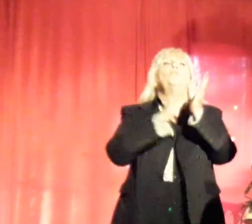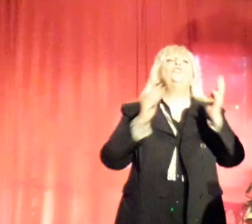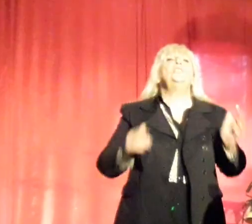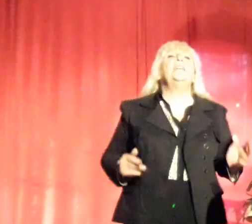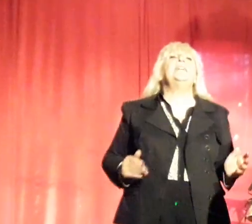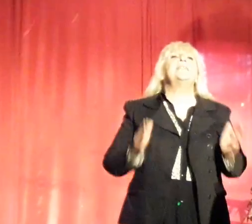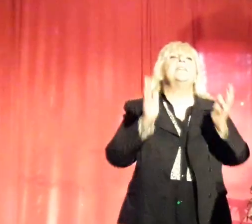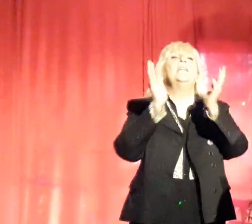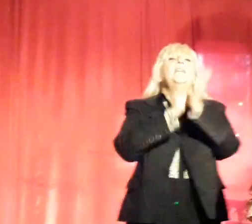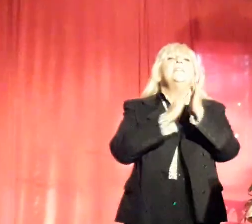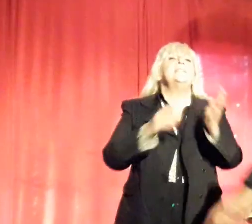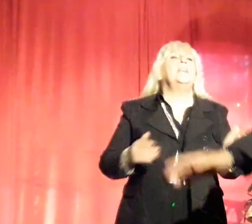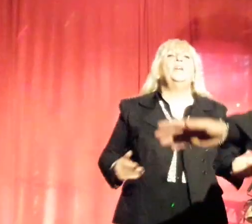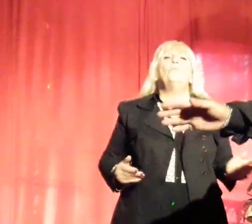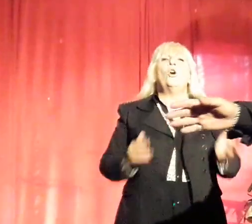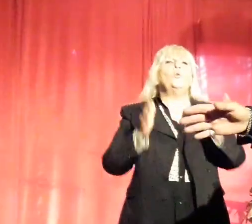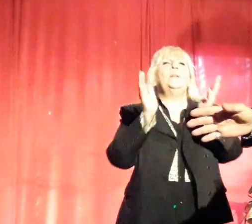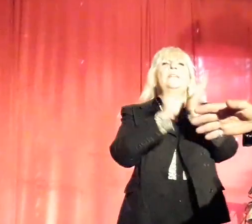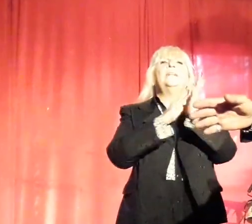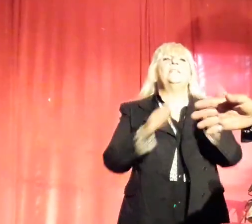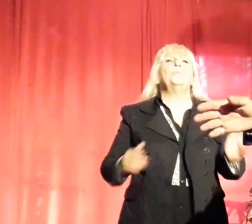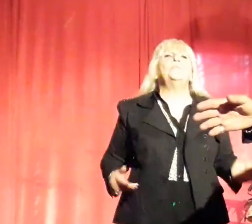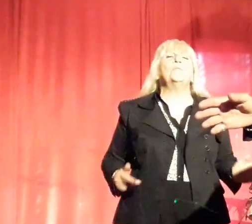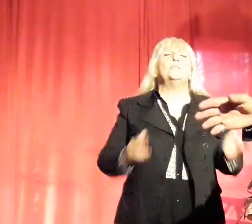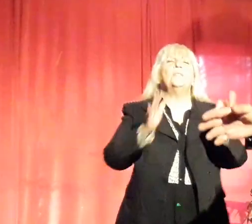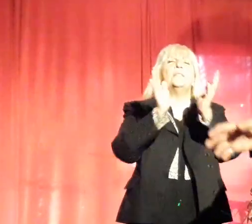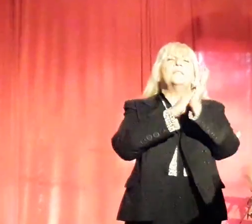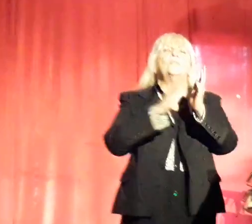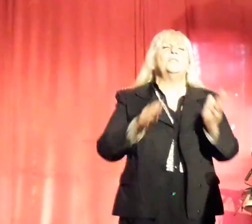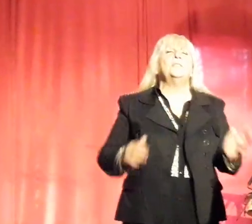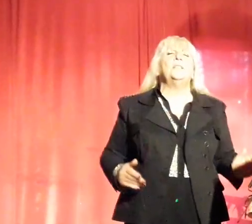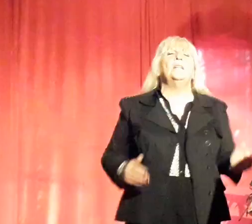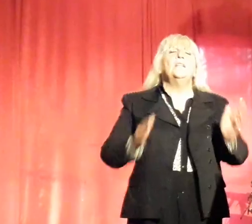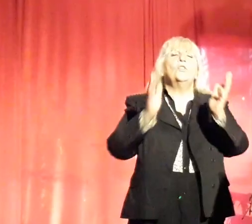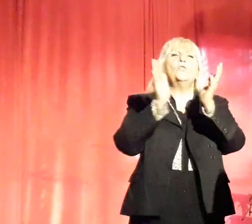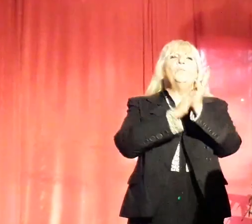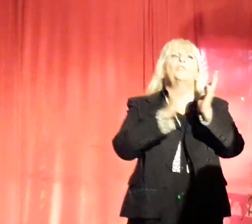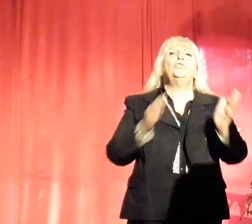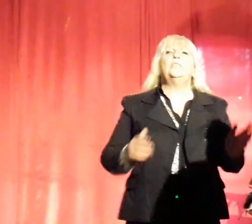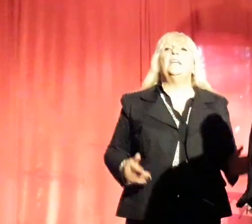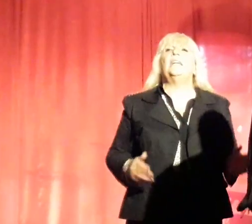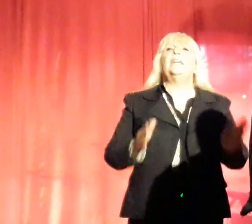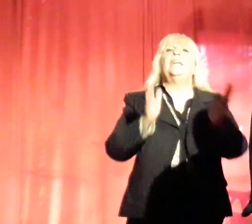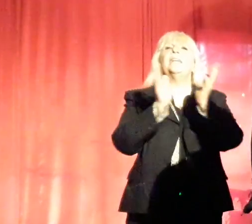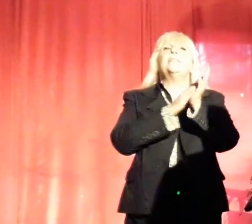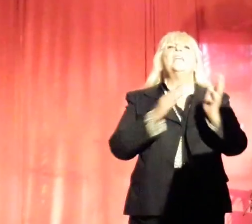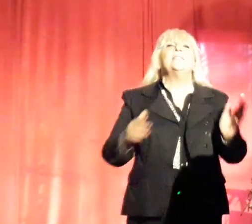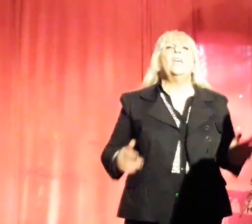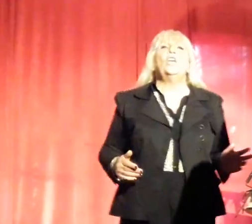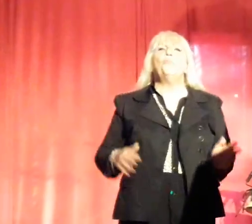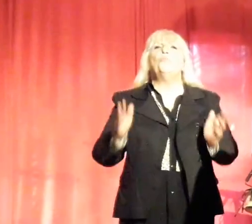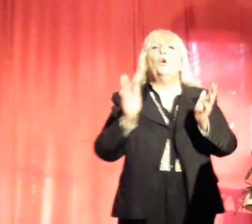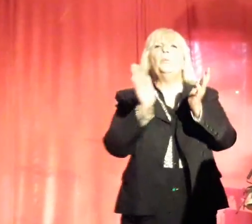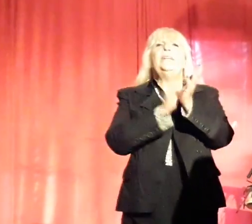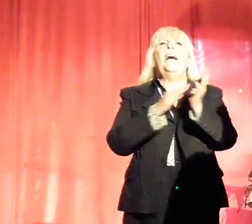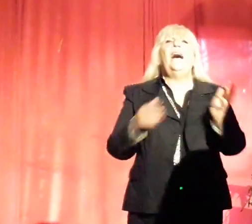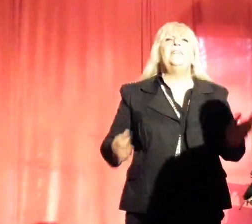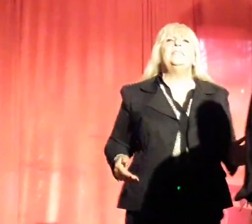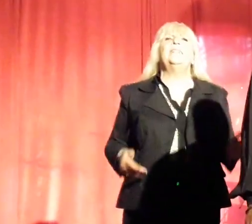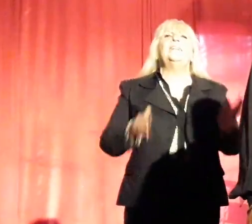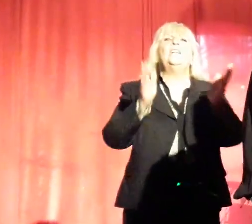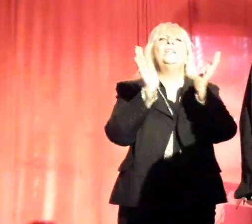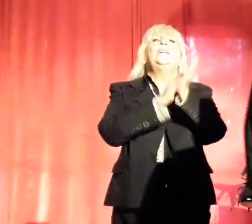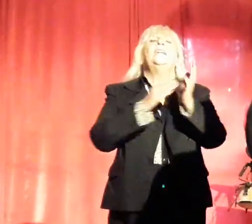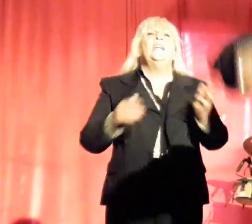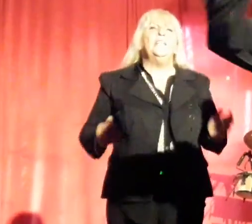esos montes se moverán. Y esos montes se moverán.